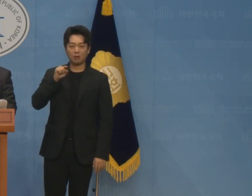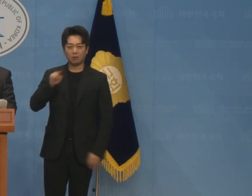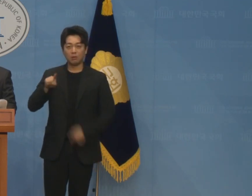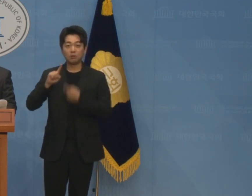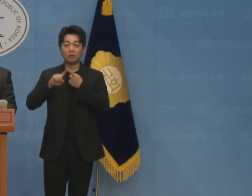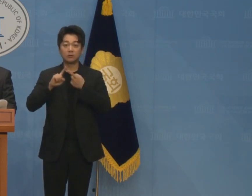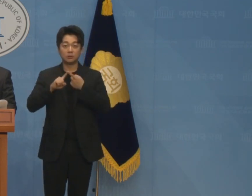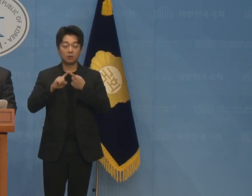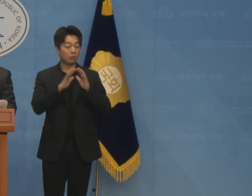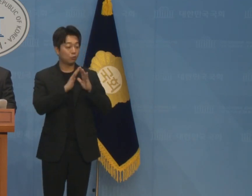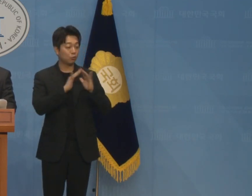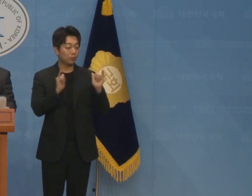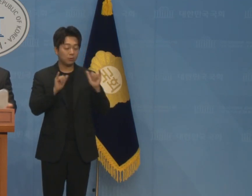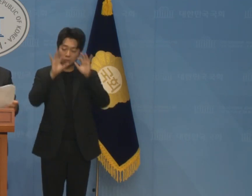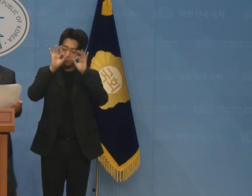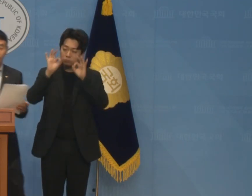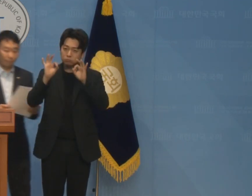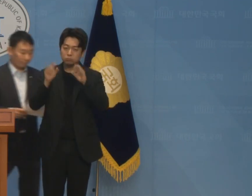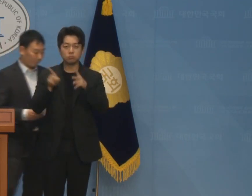대체 어떻게 보시겠습니까?